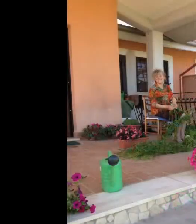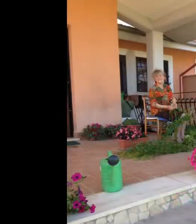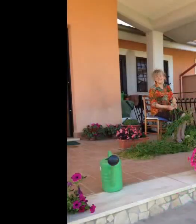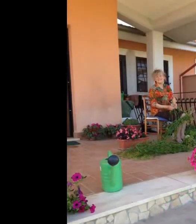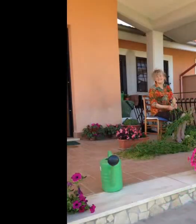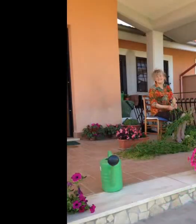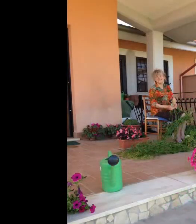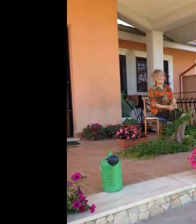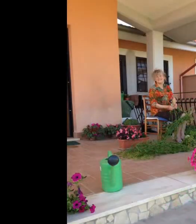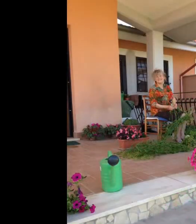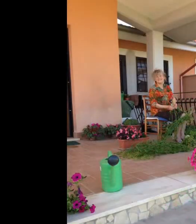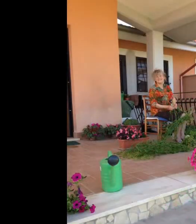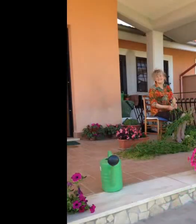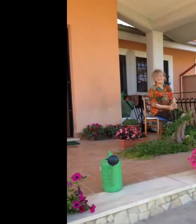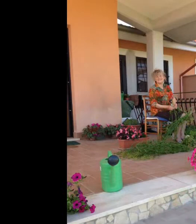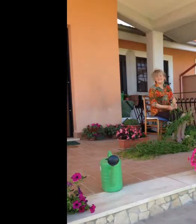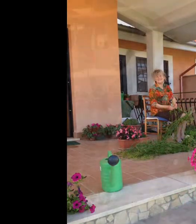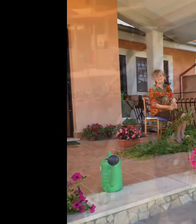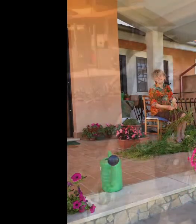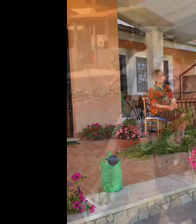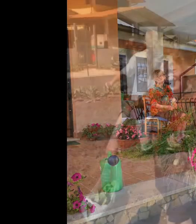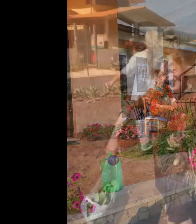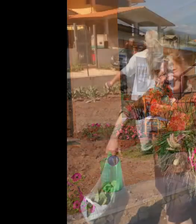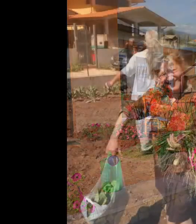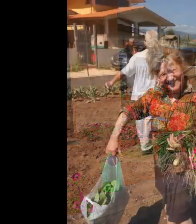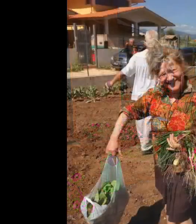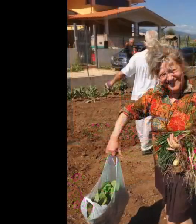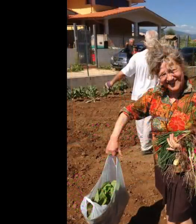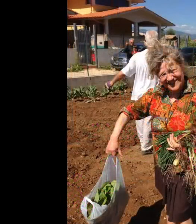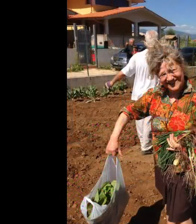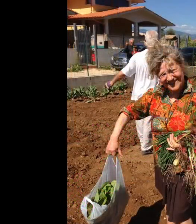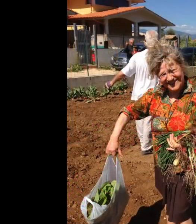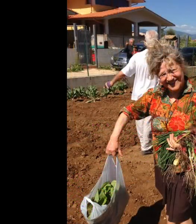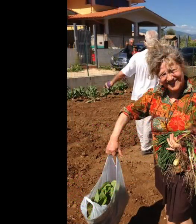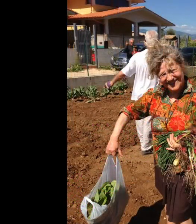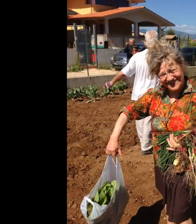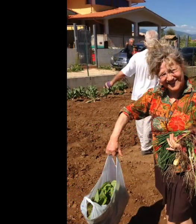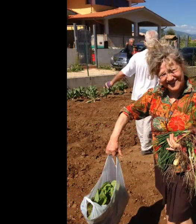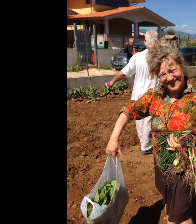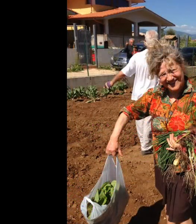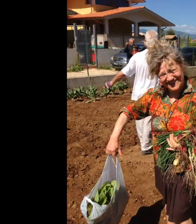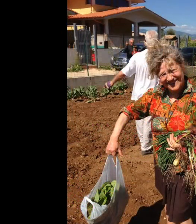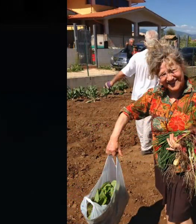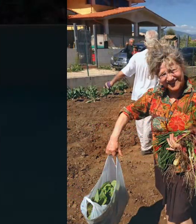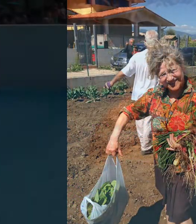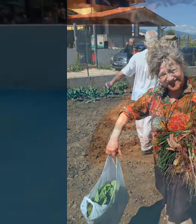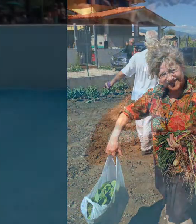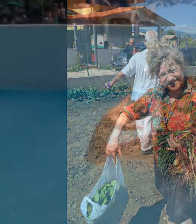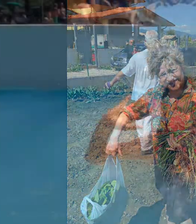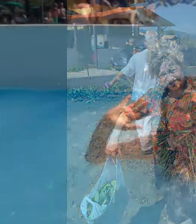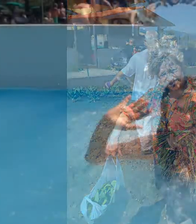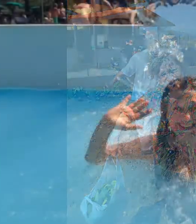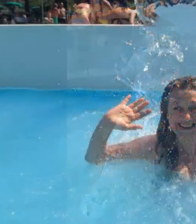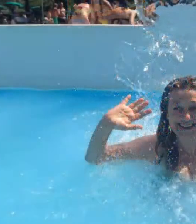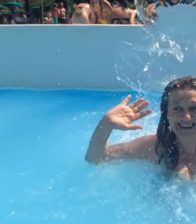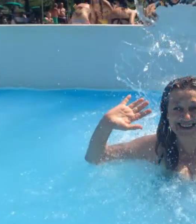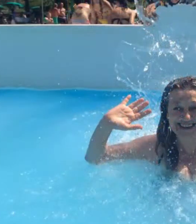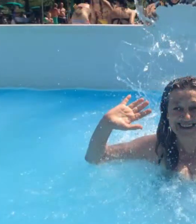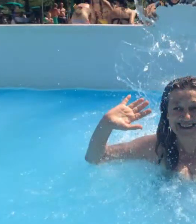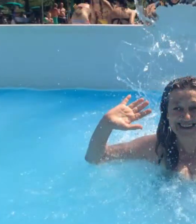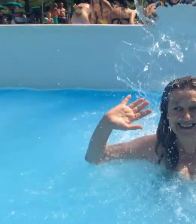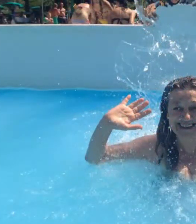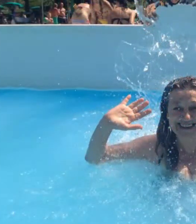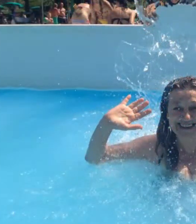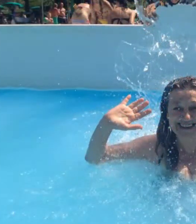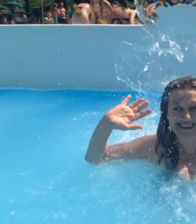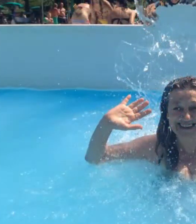e io so che arriverà dietro l'angolo Già vedo